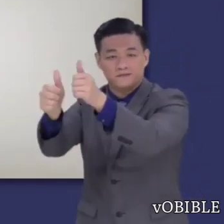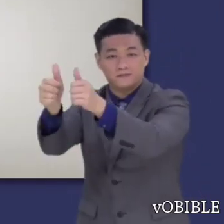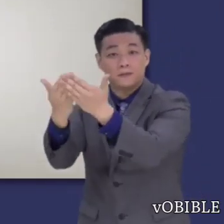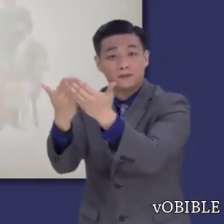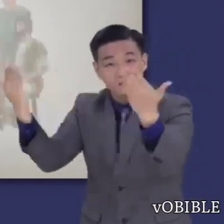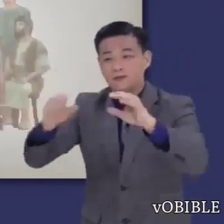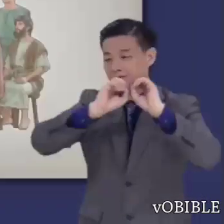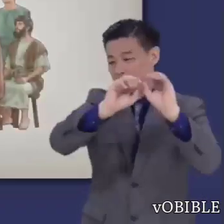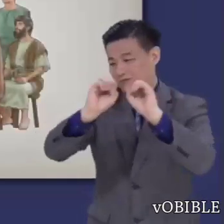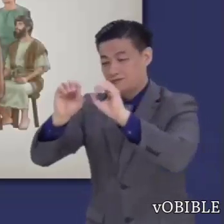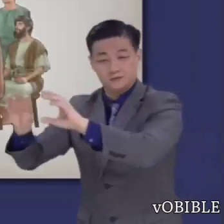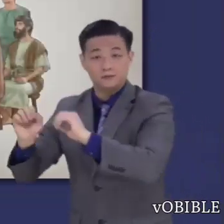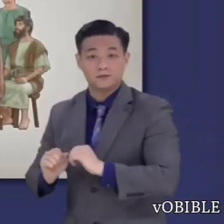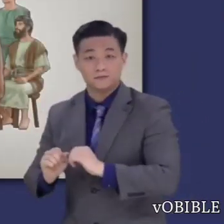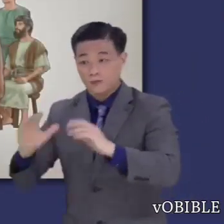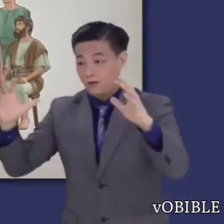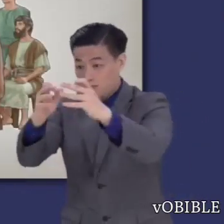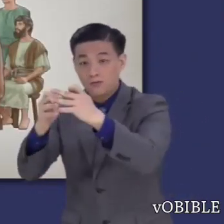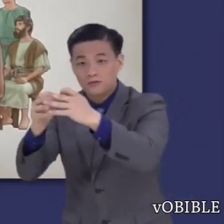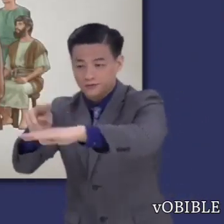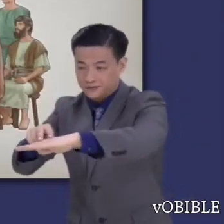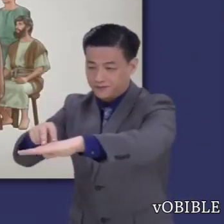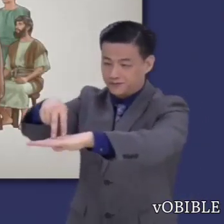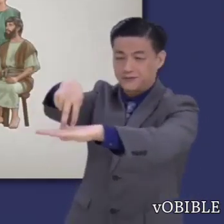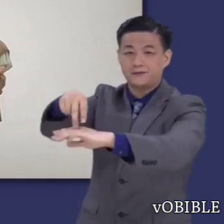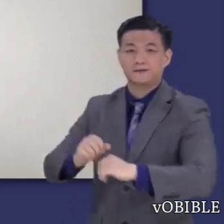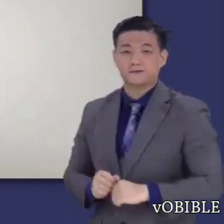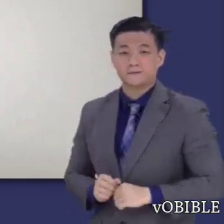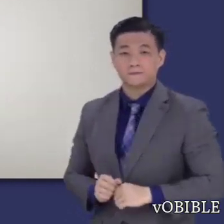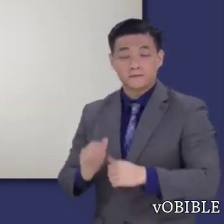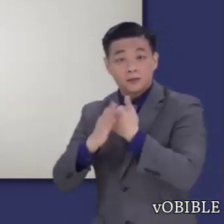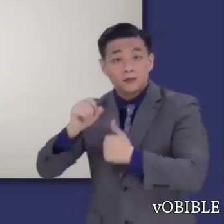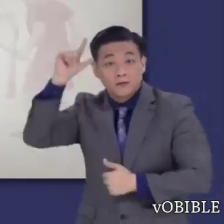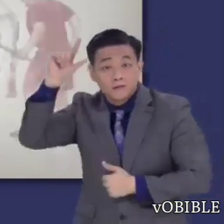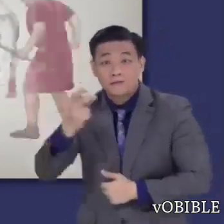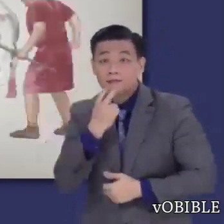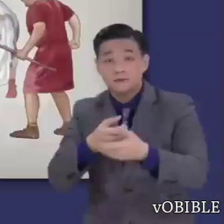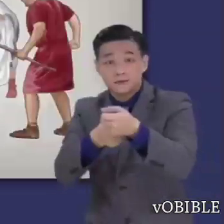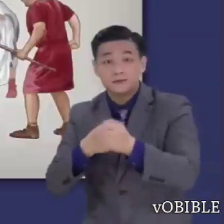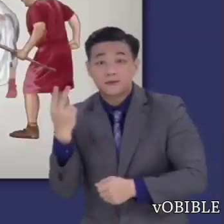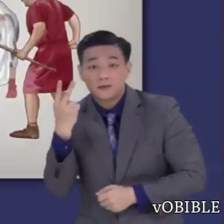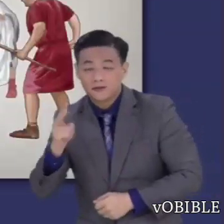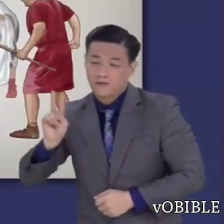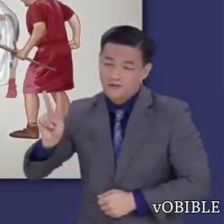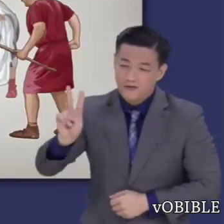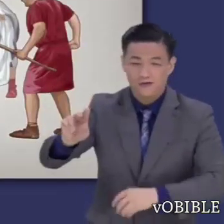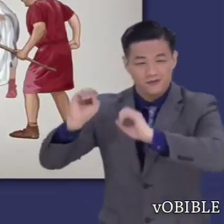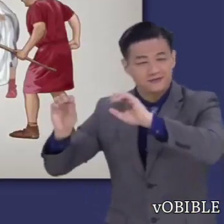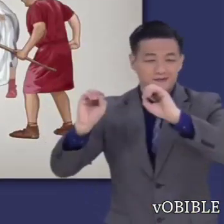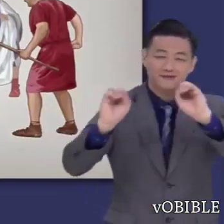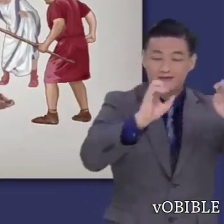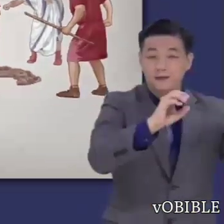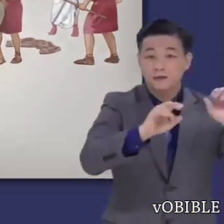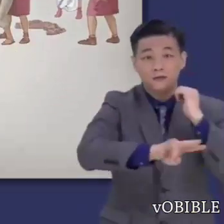他在当地建立了一群会众，但也受到迫害。民政官下令用杖痛打保罗